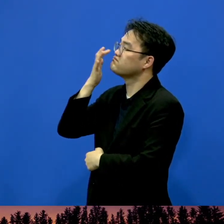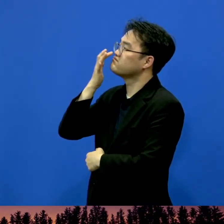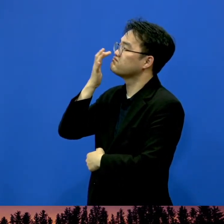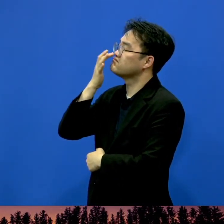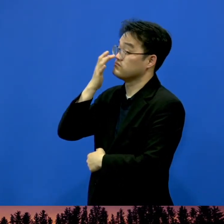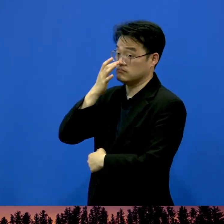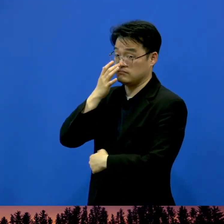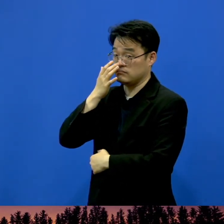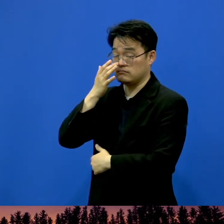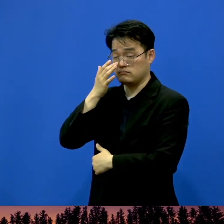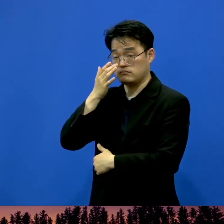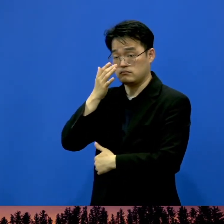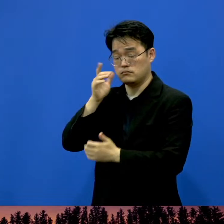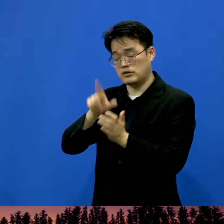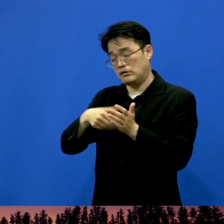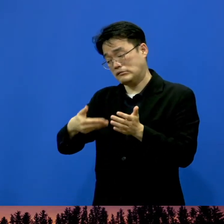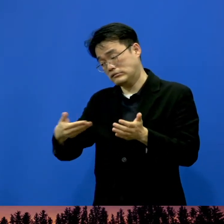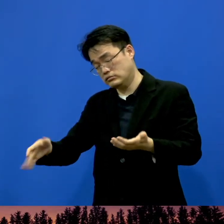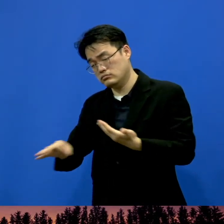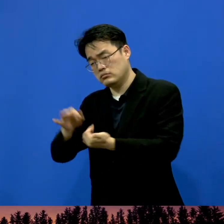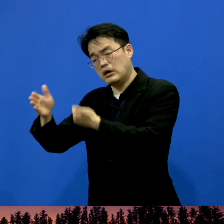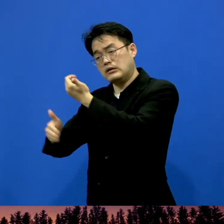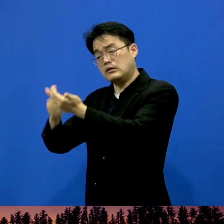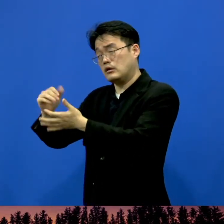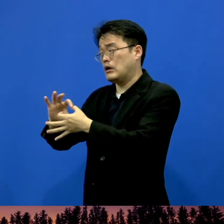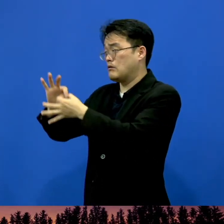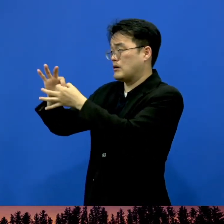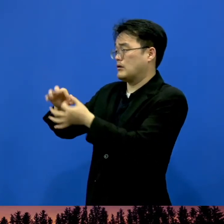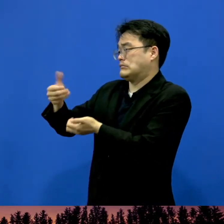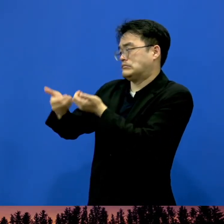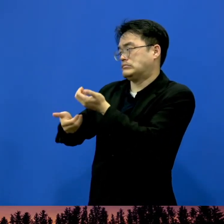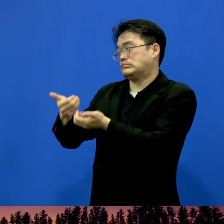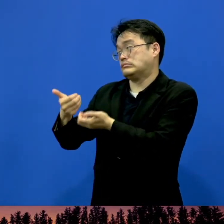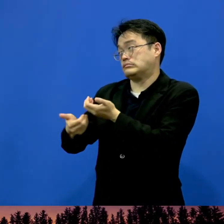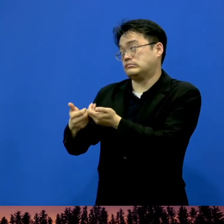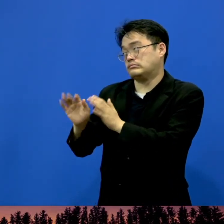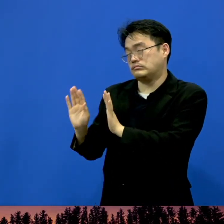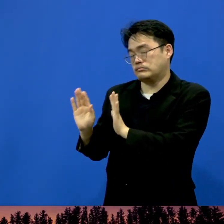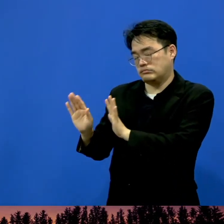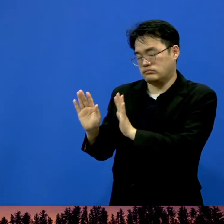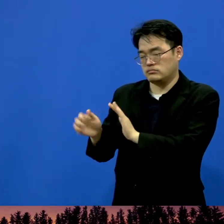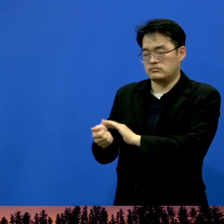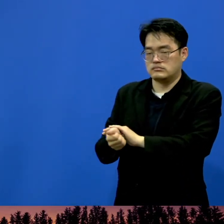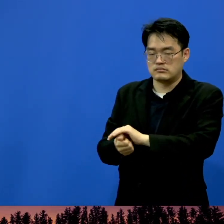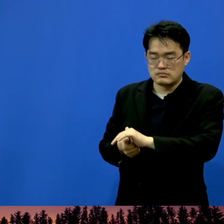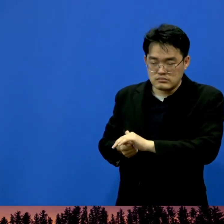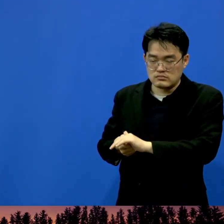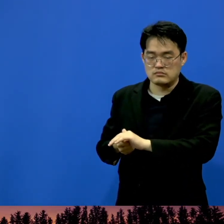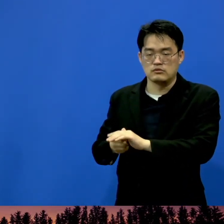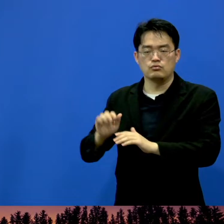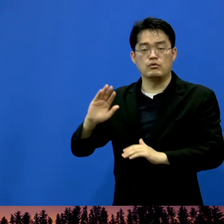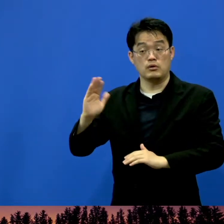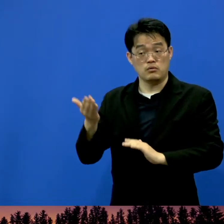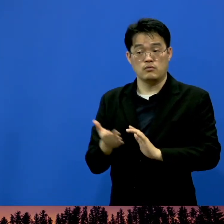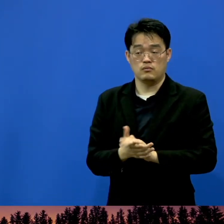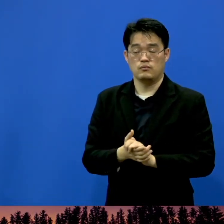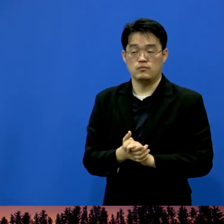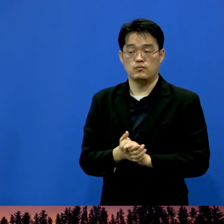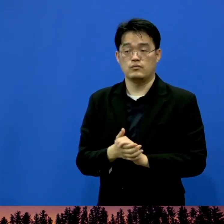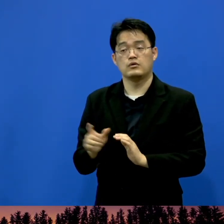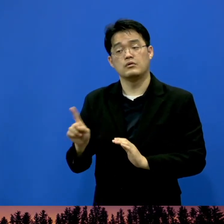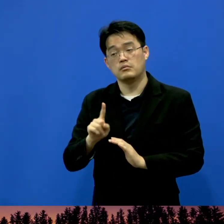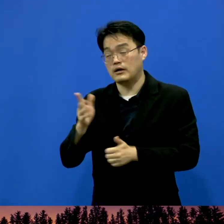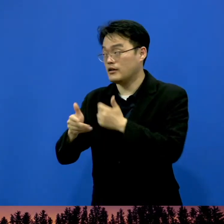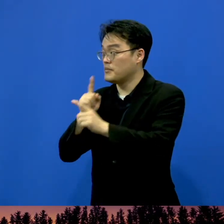갈수록 하나님과의 관계가 소원해지고 소극적으로 되는 거예요. 그 말씀이 안 들어오는 것입니다. 말씀을